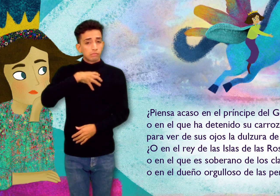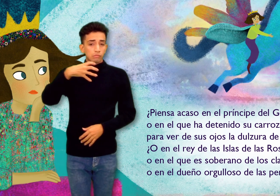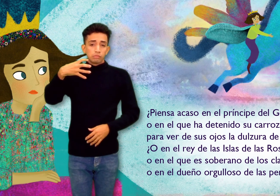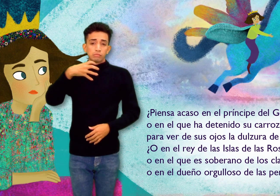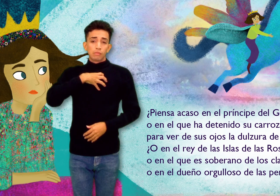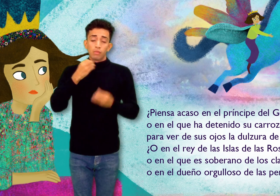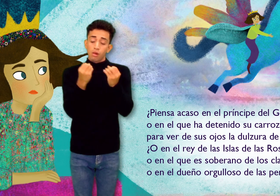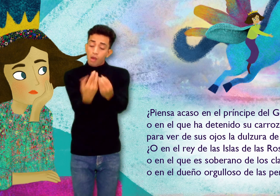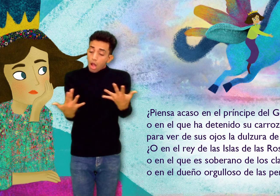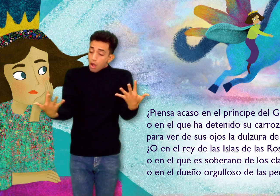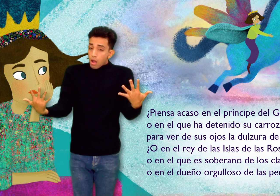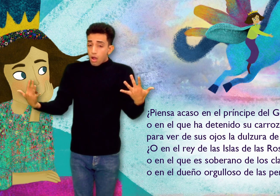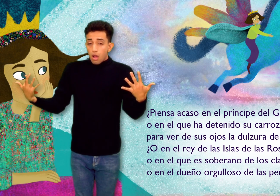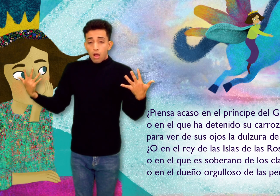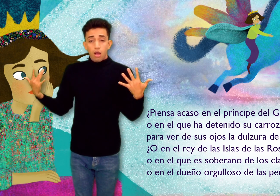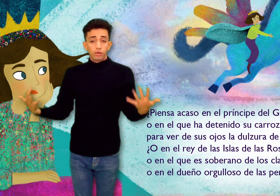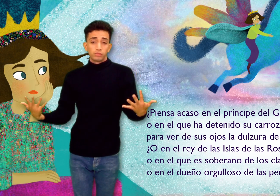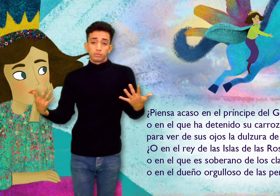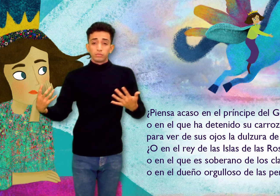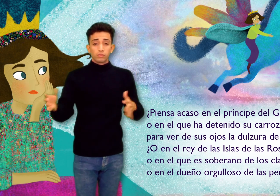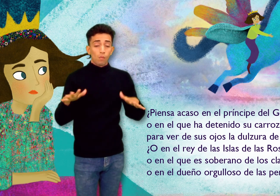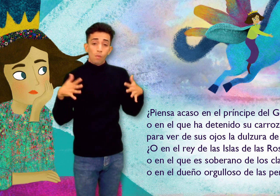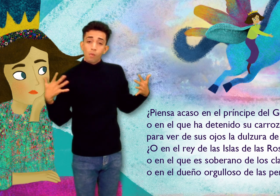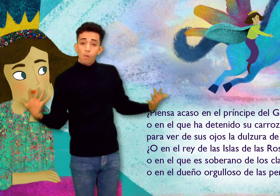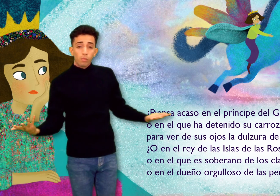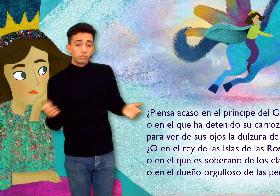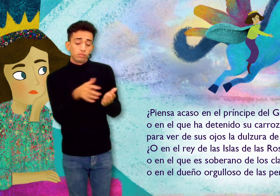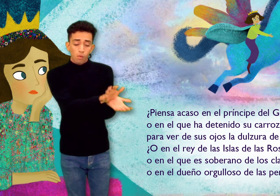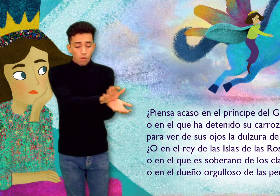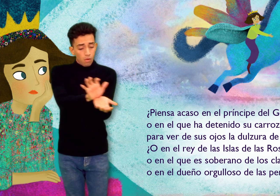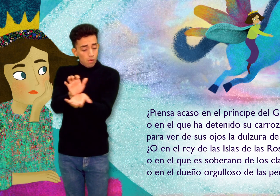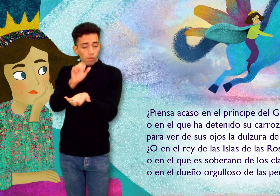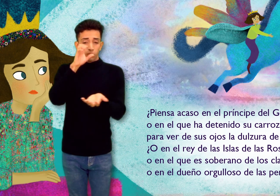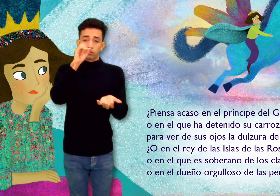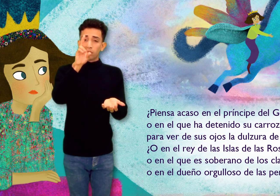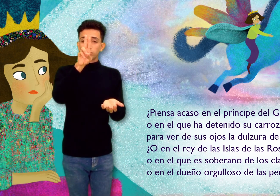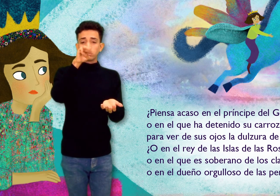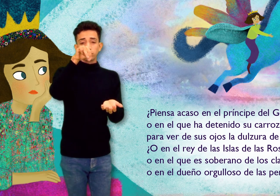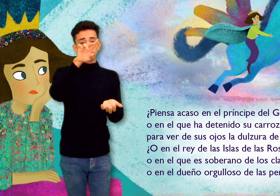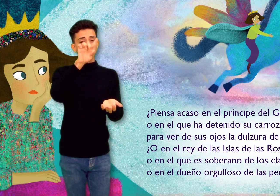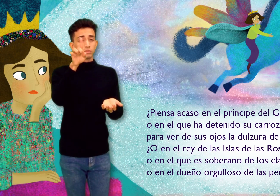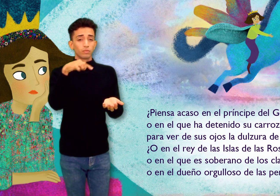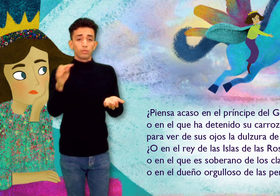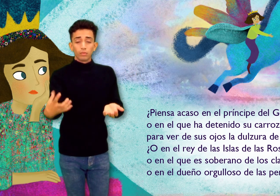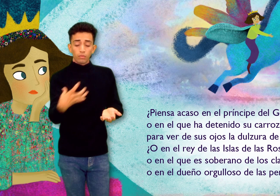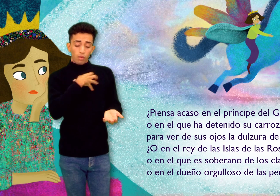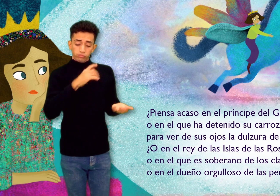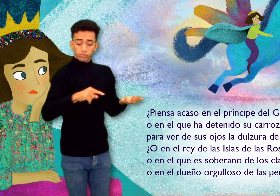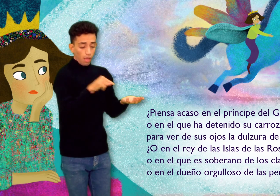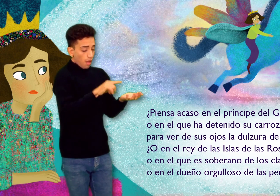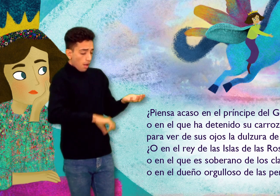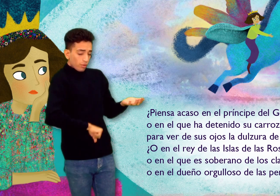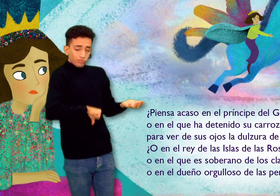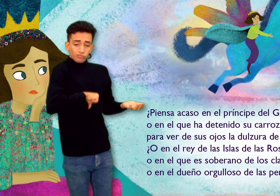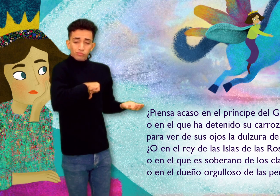¿O en el que es soberano de los claros diamantes? ¿O en el dueño orgulloso de las perlas de